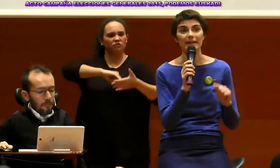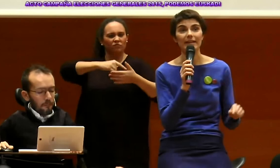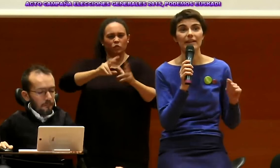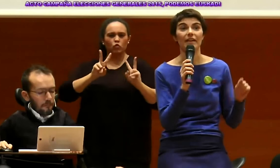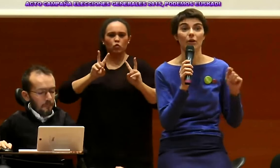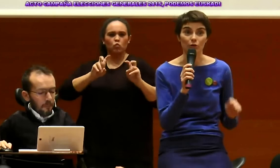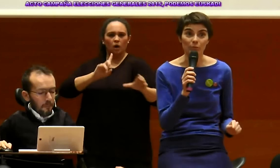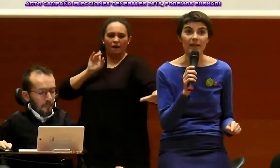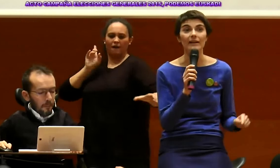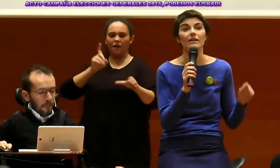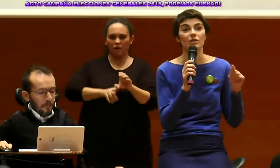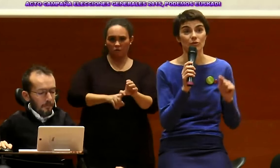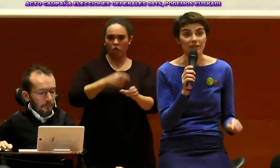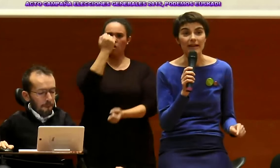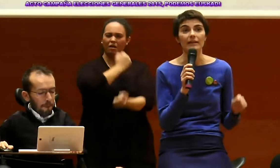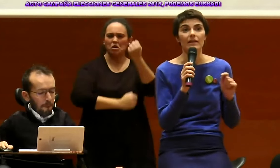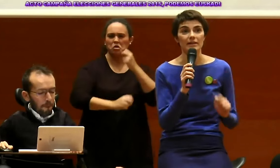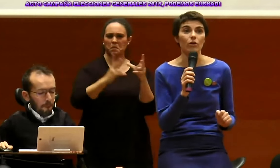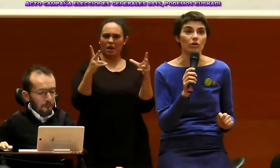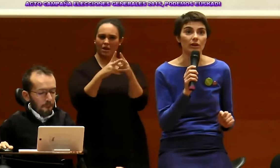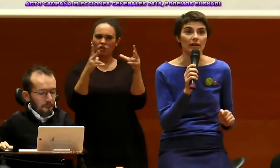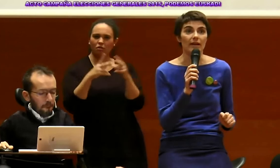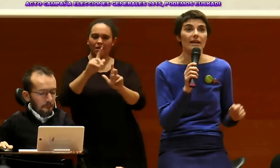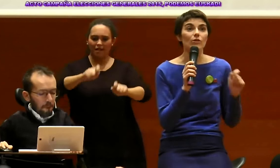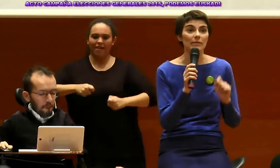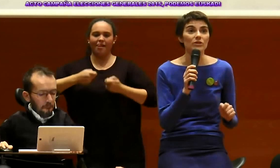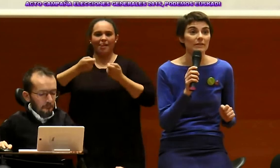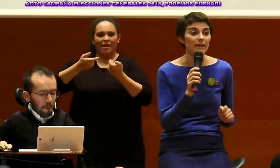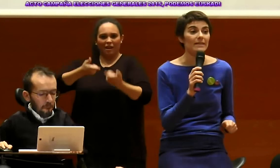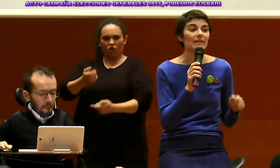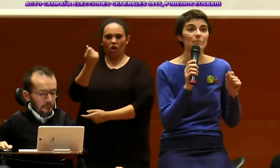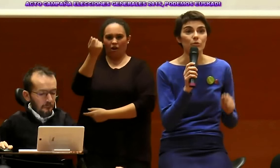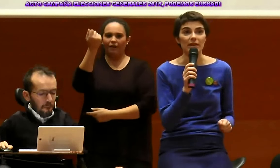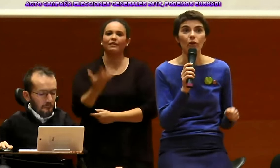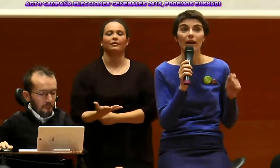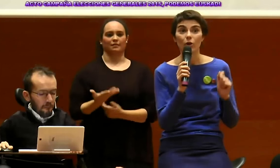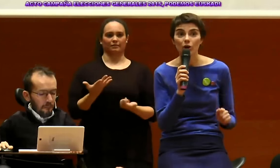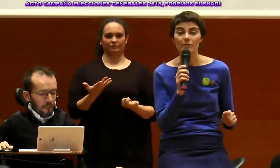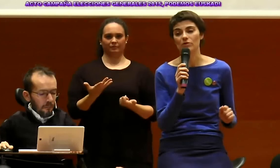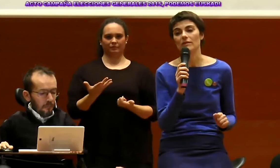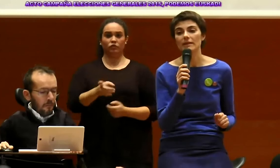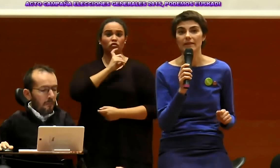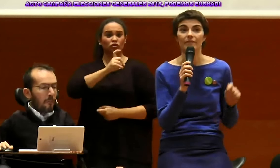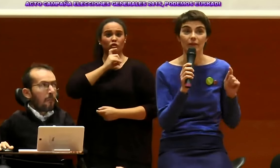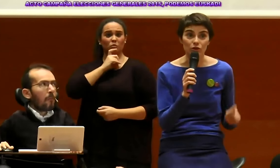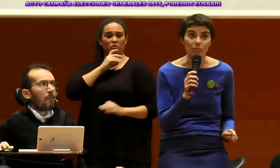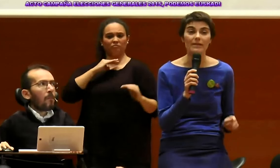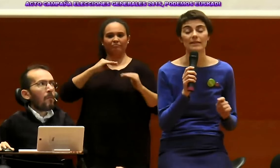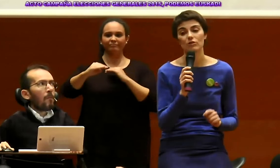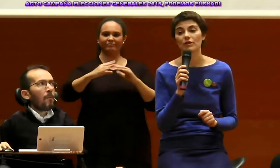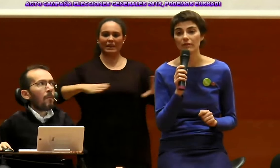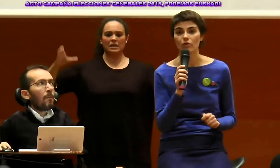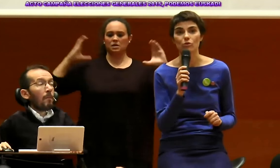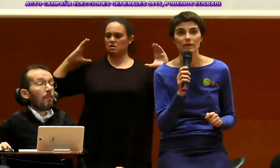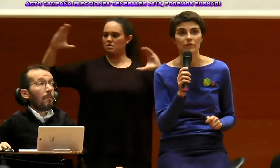que va a crear riqueza económica, social y ecológica. Y lo haremos además impulsando la corresponsabilidad de los hombres y